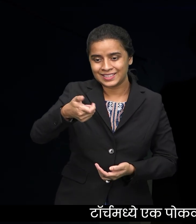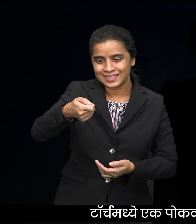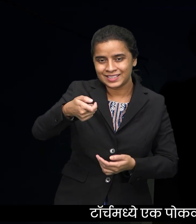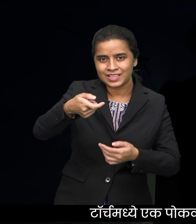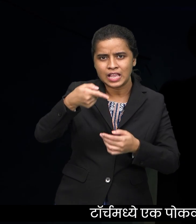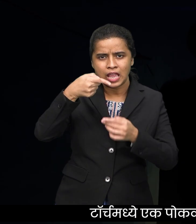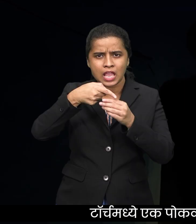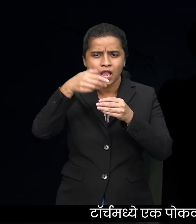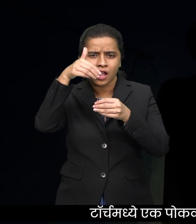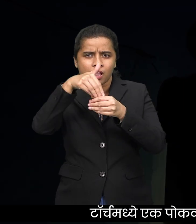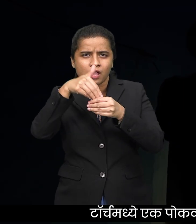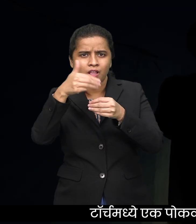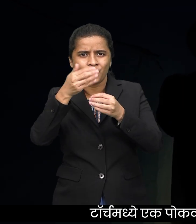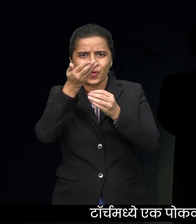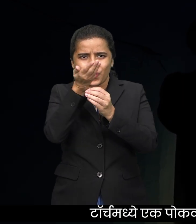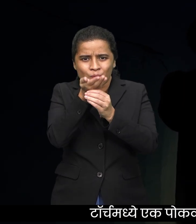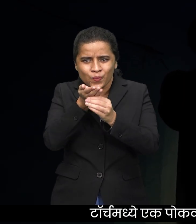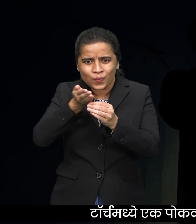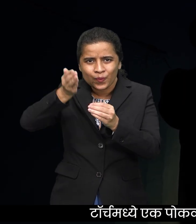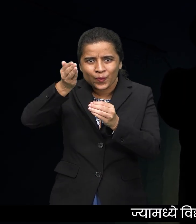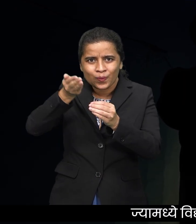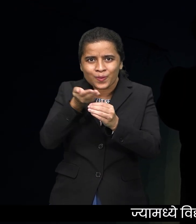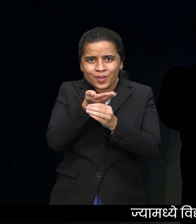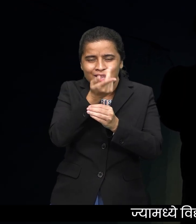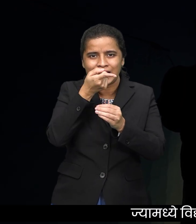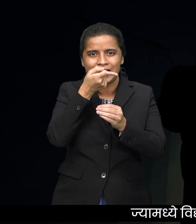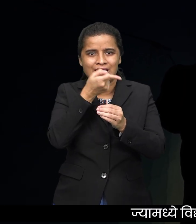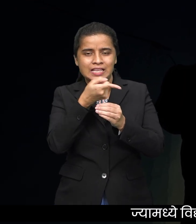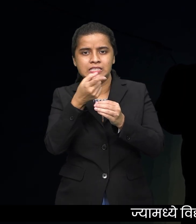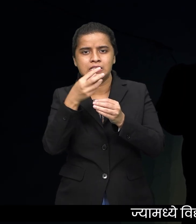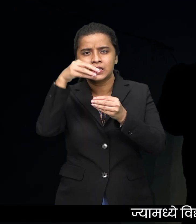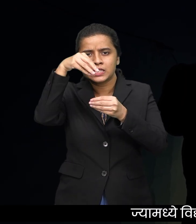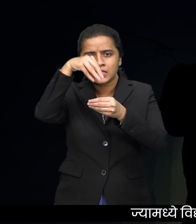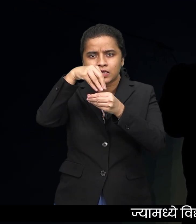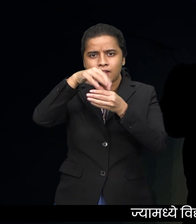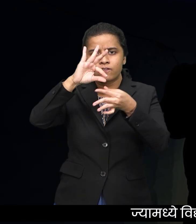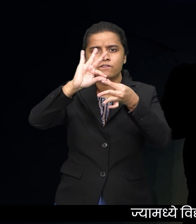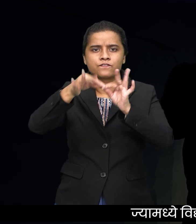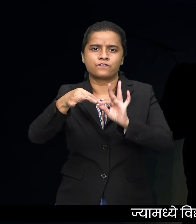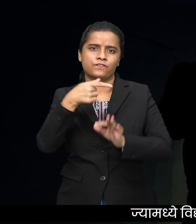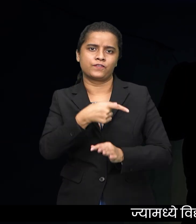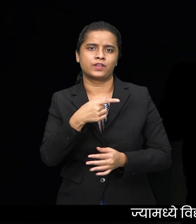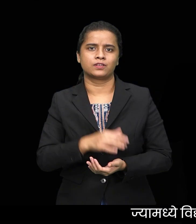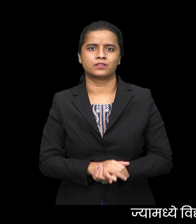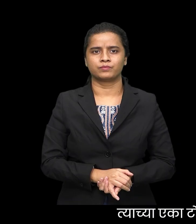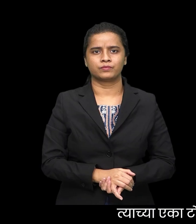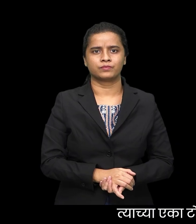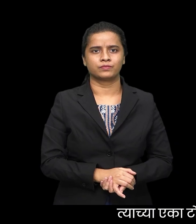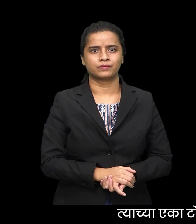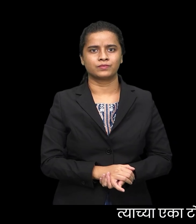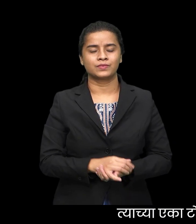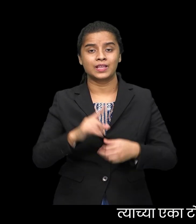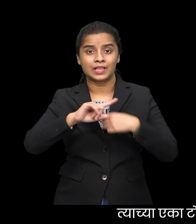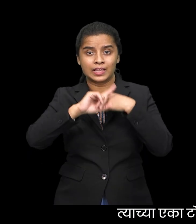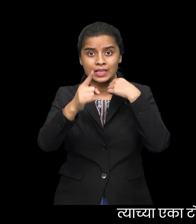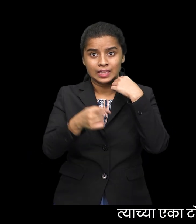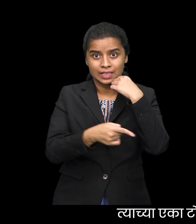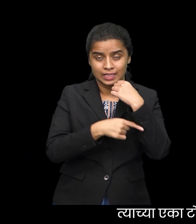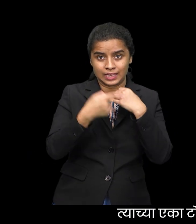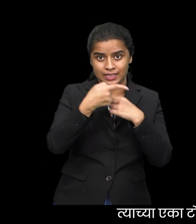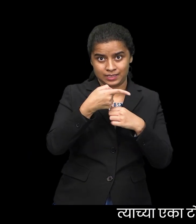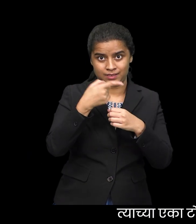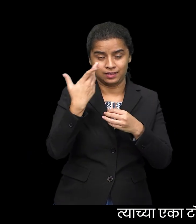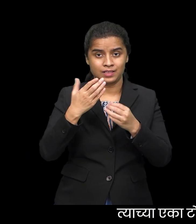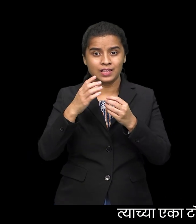टॉर्चमध्ये एक पोकळ दंडगोलाकार नळकांडे असते, ज्यामध्ये विद्युत घट बसवले जातात. त्याच्या एका टोकाला एक